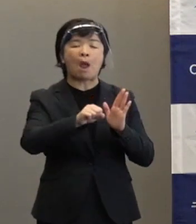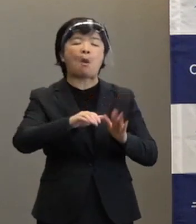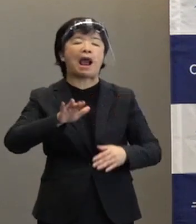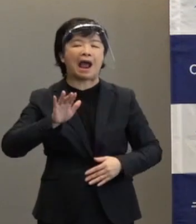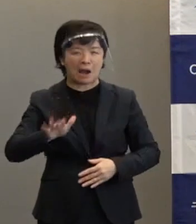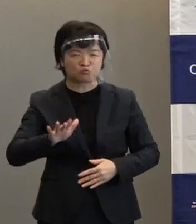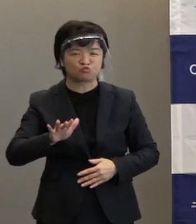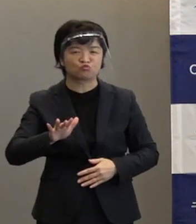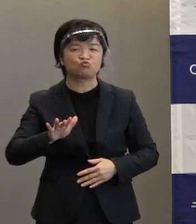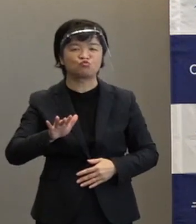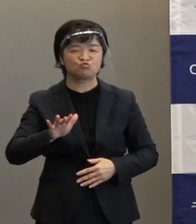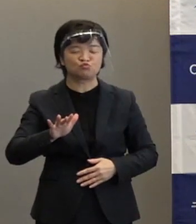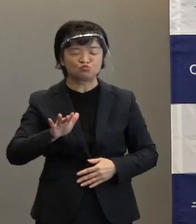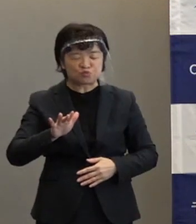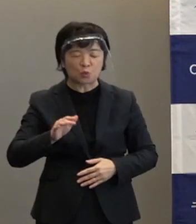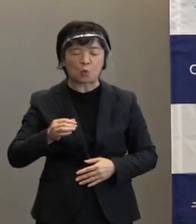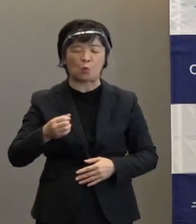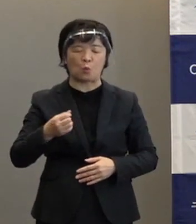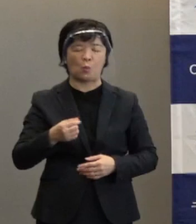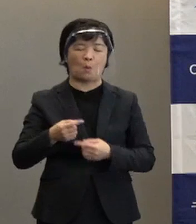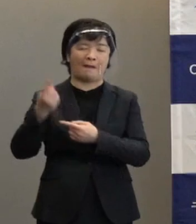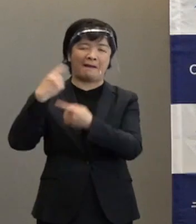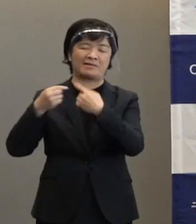ように捉えてございます。